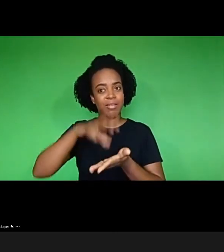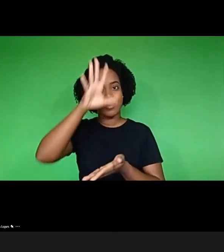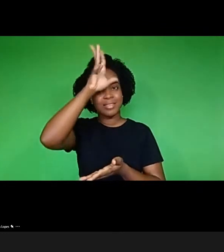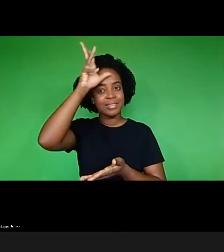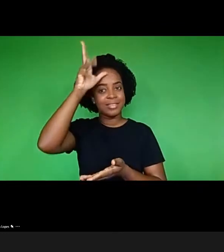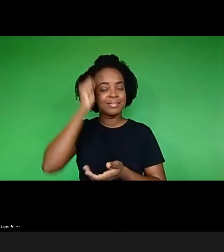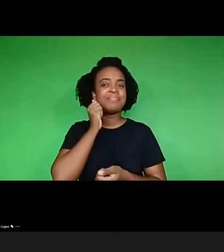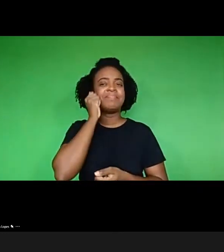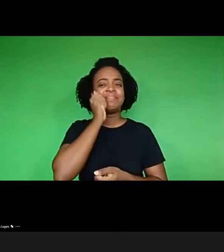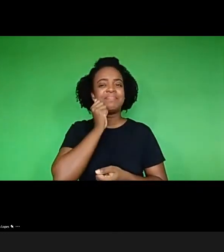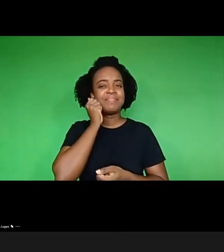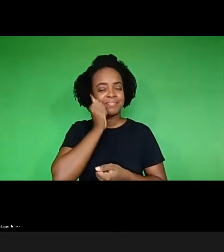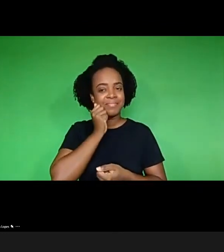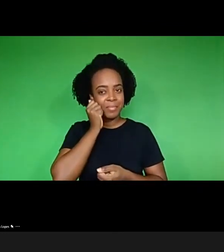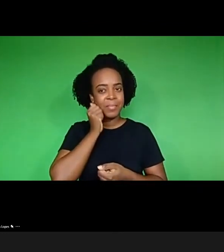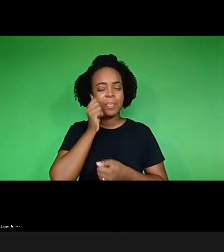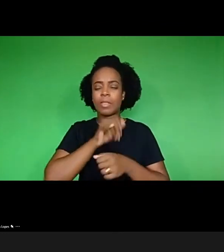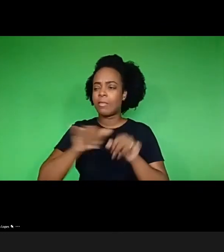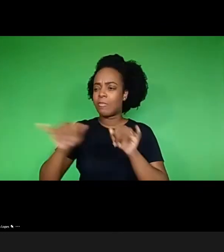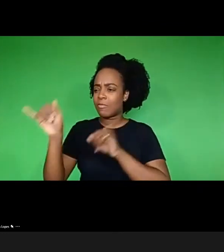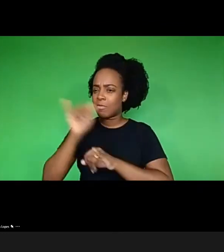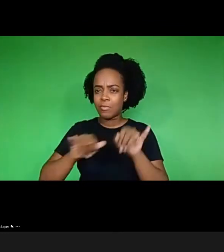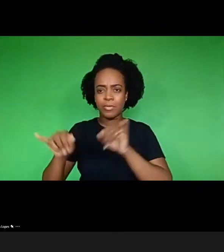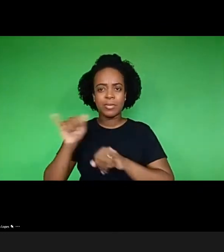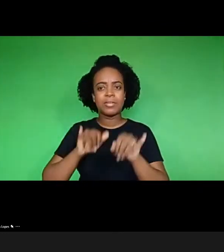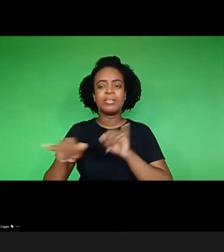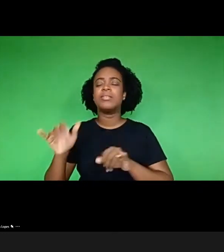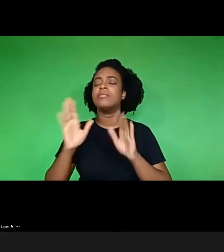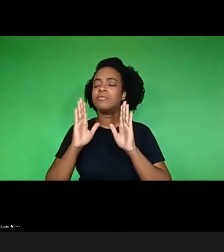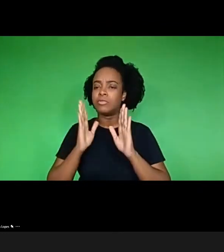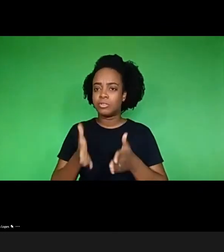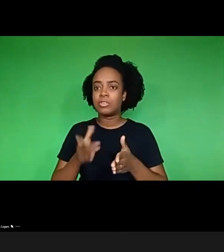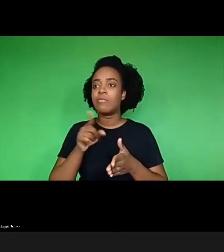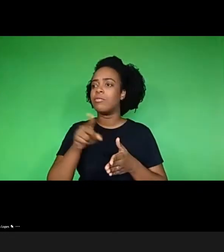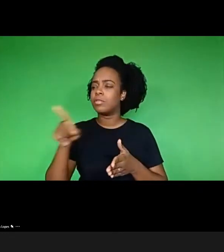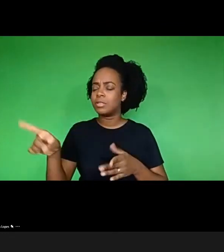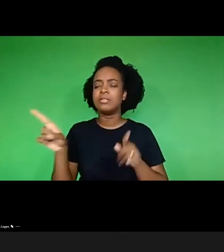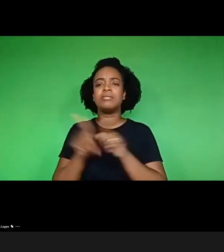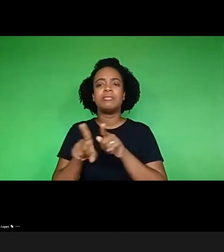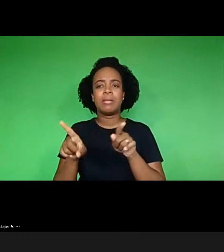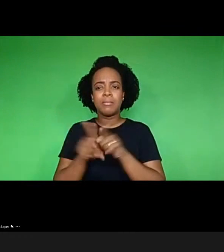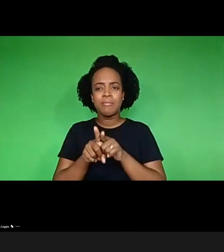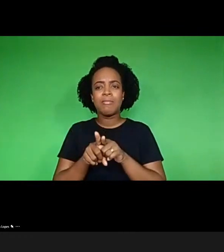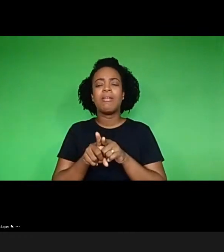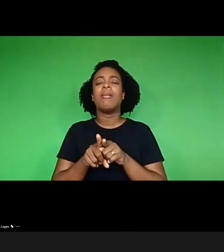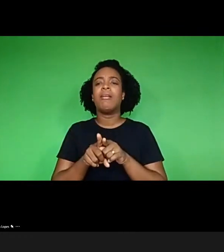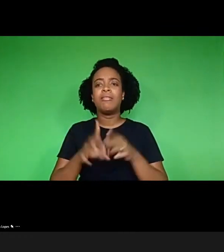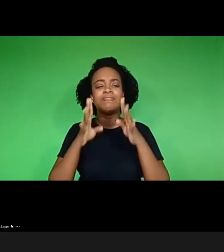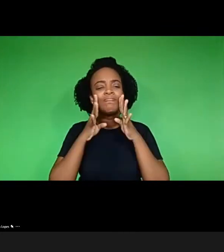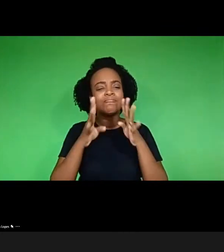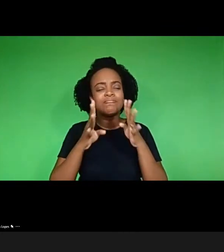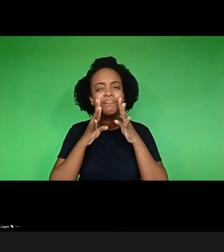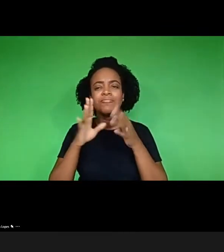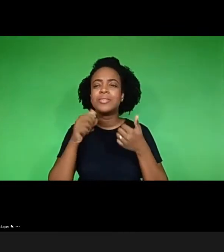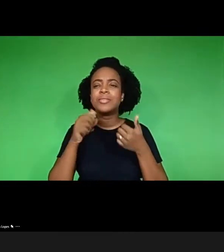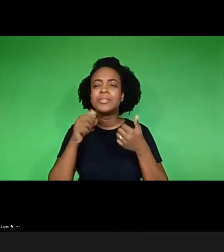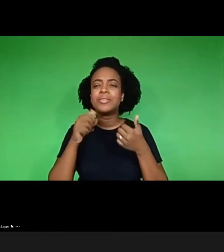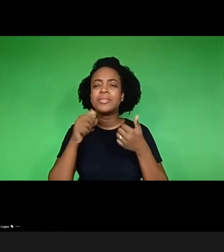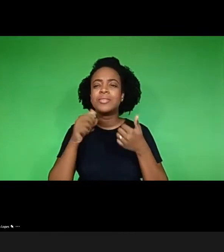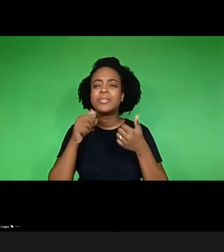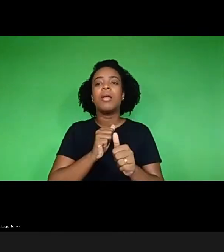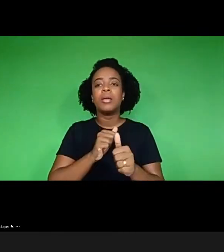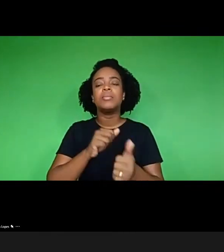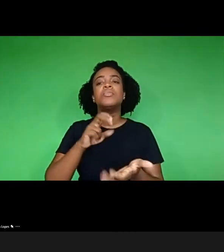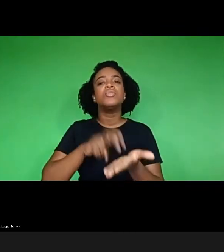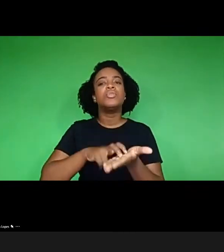ser, já está sendo divulgado, então participem também pela manhã no encontro do NEAB, que vai acontecer às 9 horas da manhã.